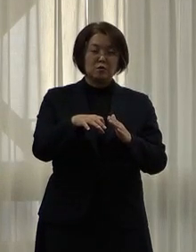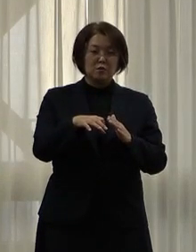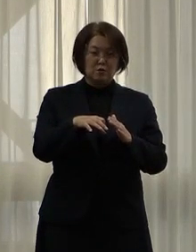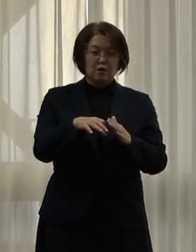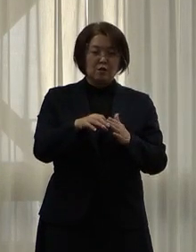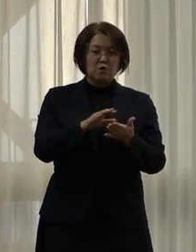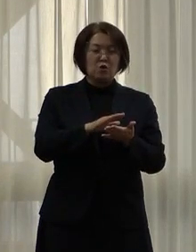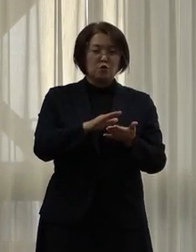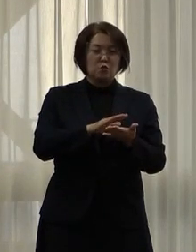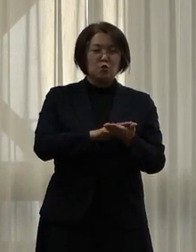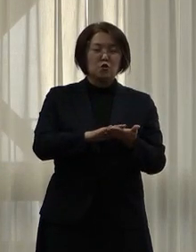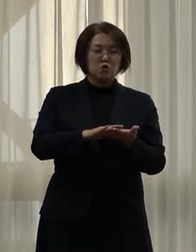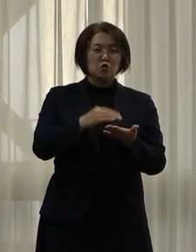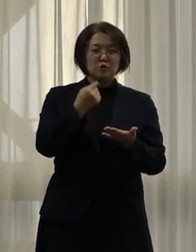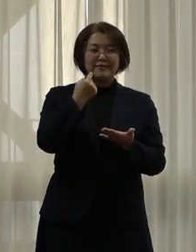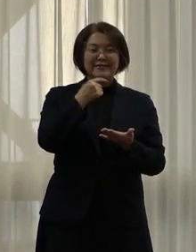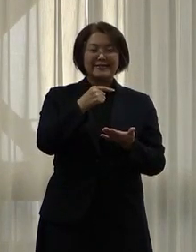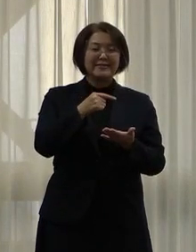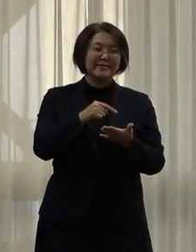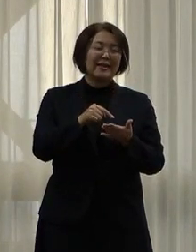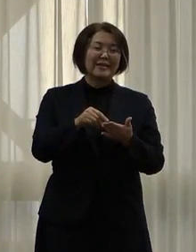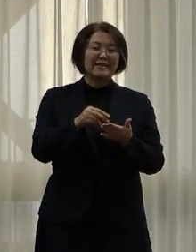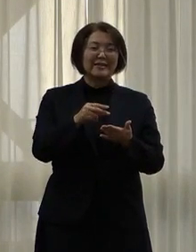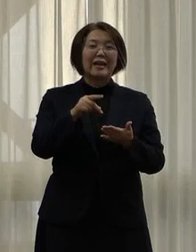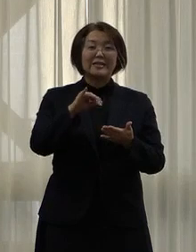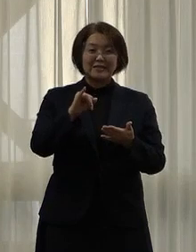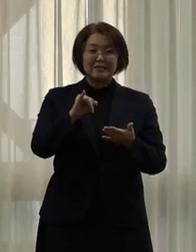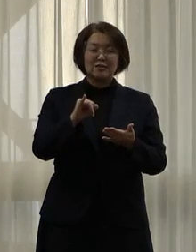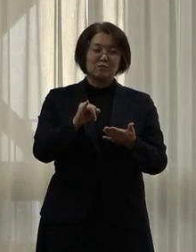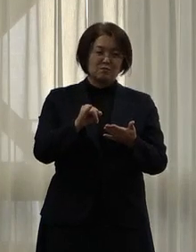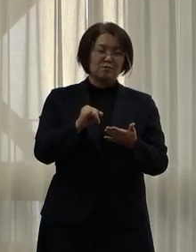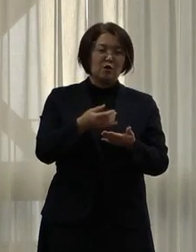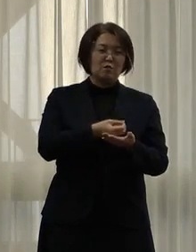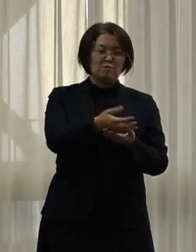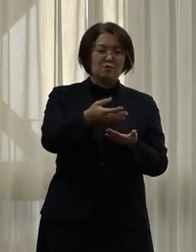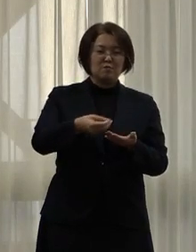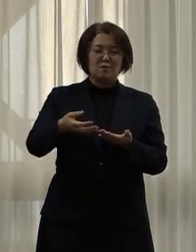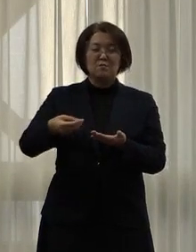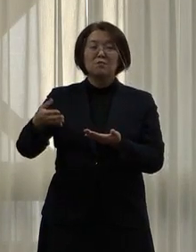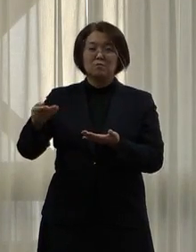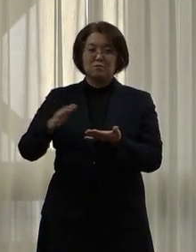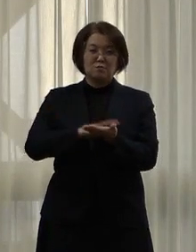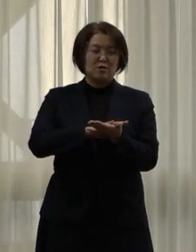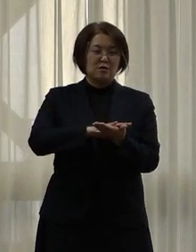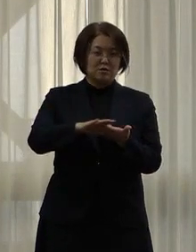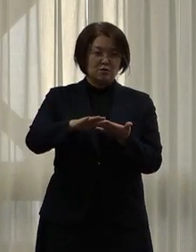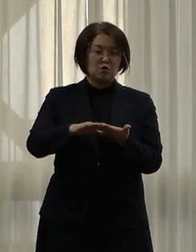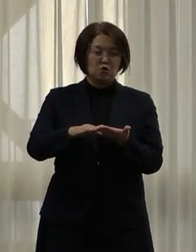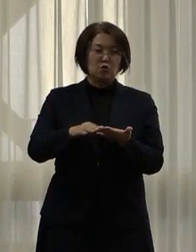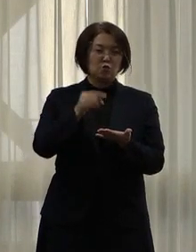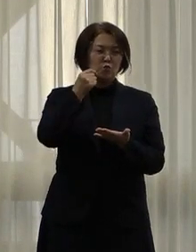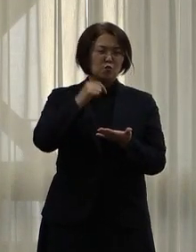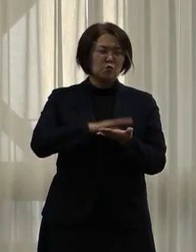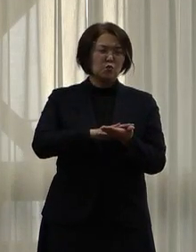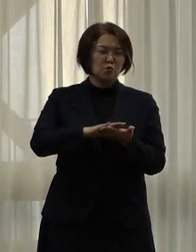、一斉の緊急消毒を2回目、更新図2回目の一斉緊急消毒を実施をしております。 まあ、そして貿